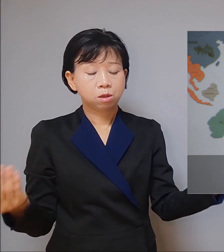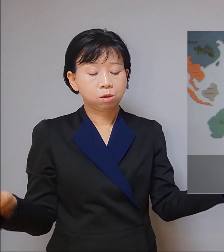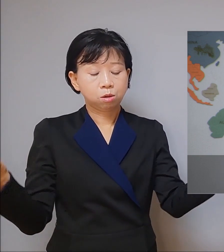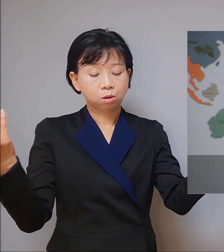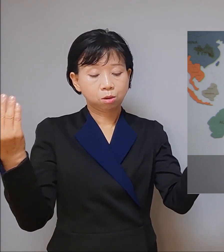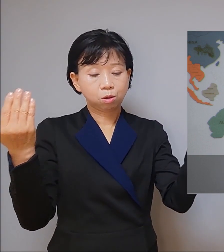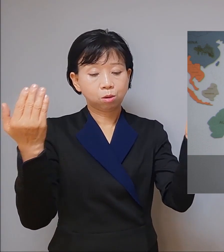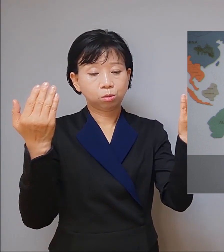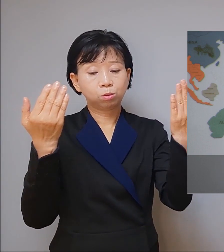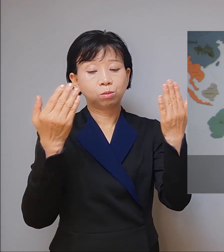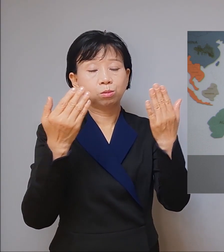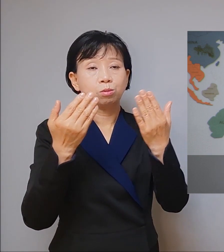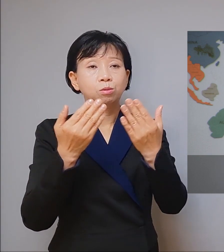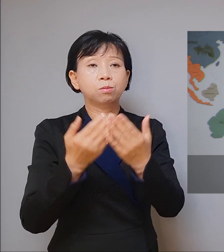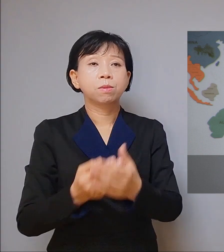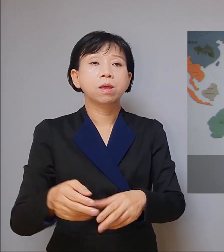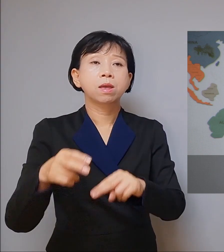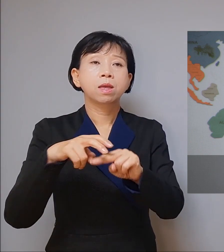때